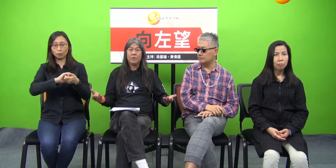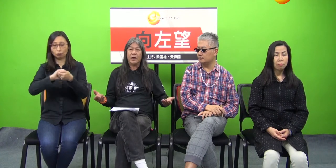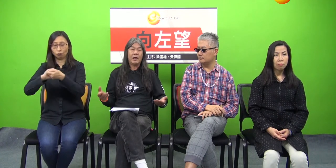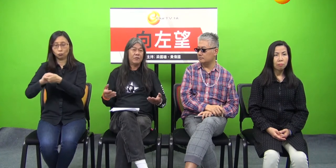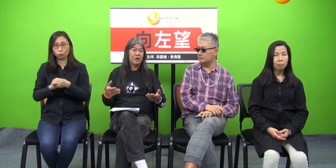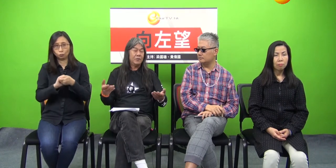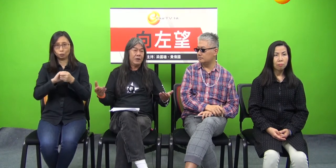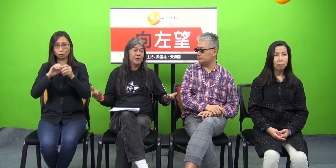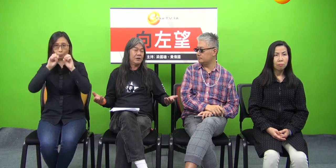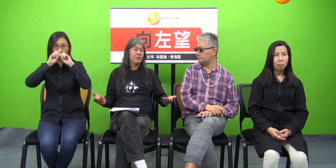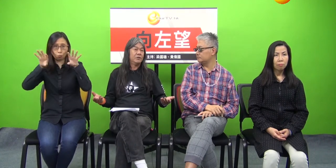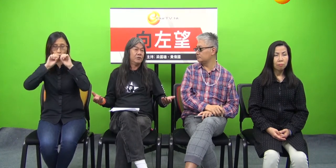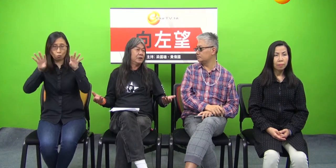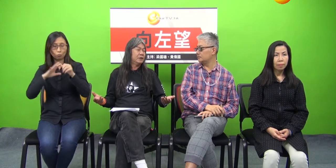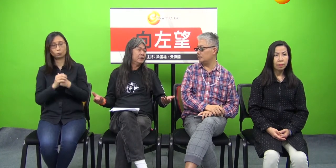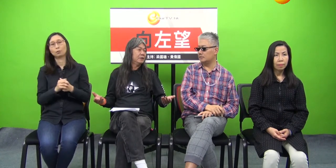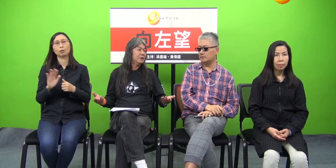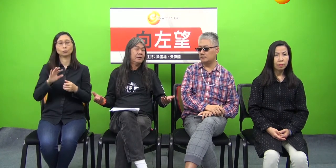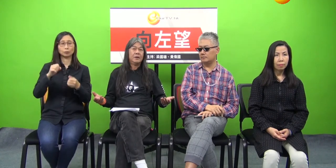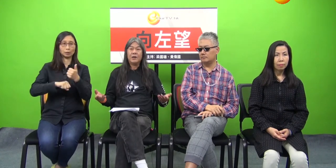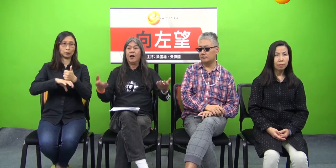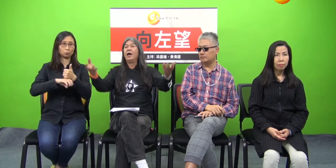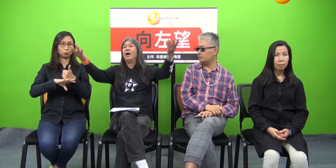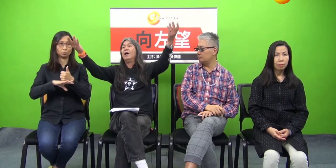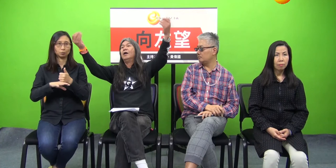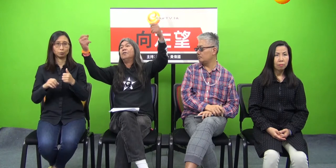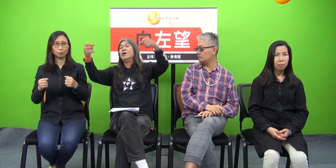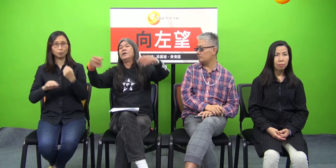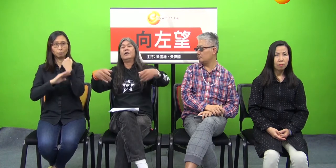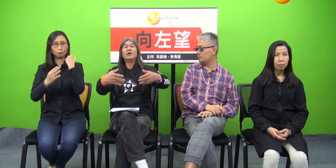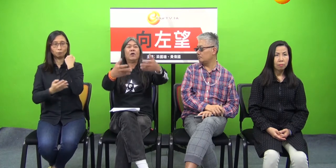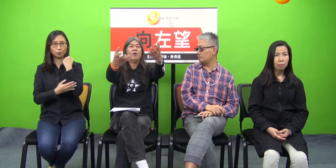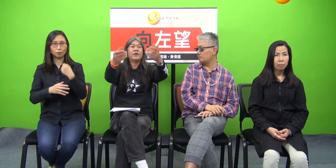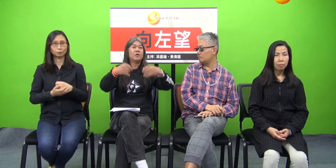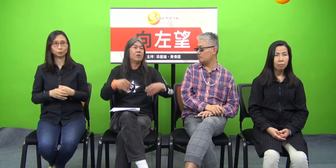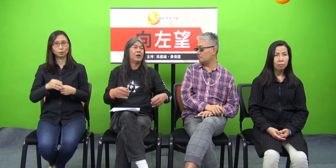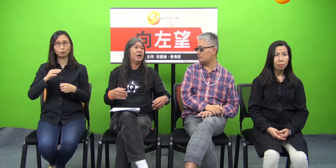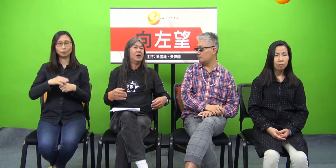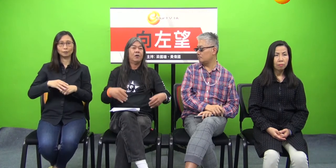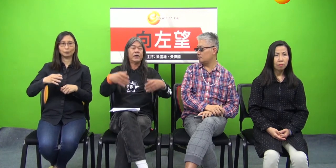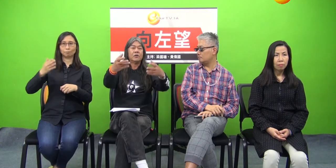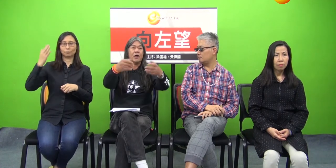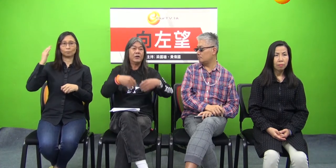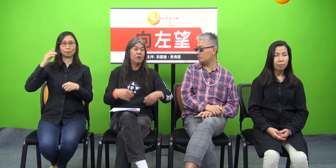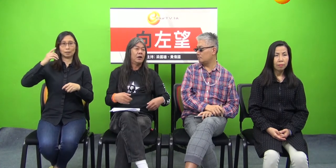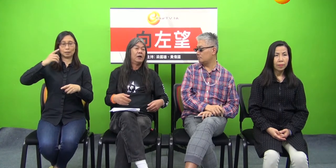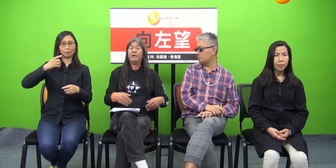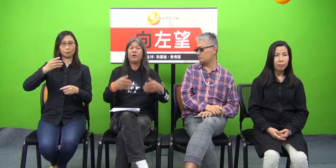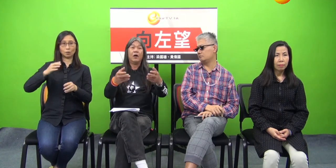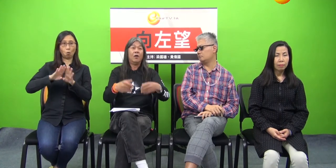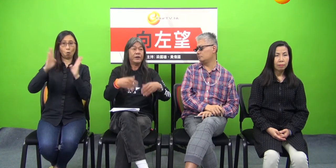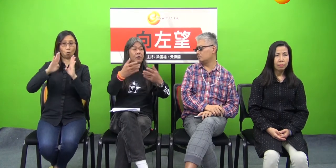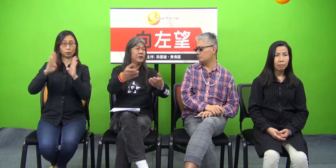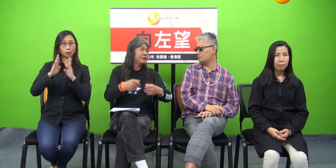不使說明在基本法裏面你不實行社會主義而已？哎呀，不好意思，一早是红色中国，红色中国在这里，不